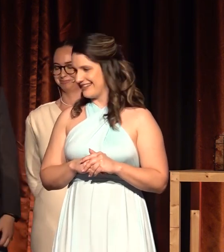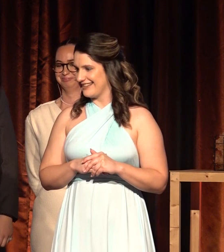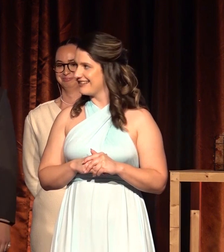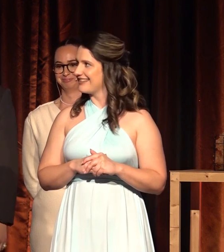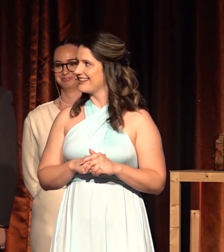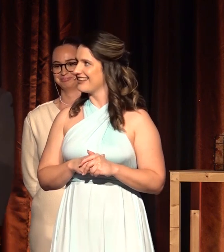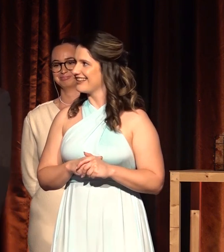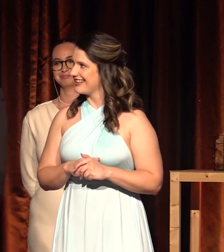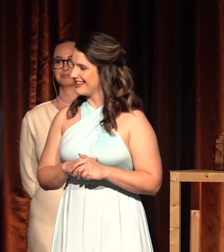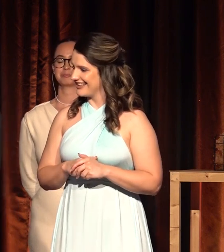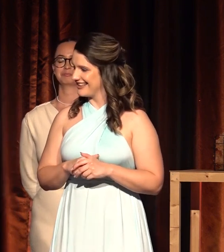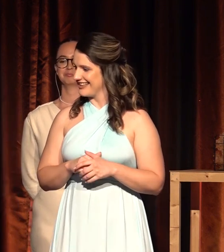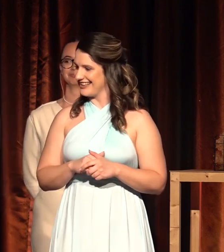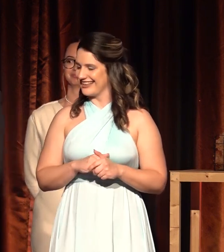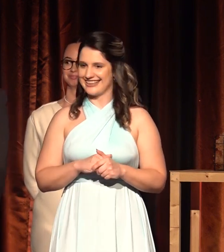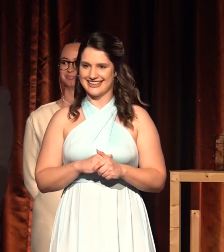I acabo, i acabo.